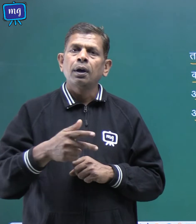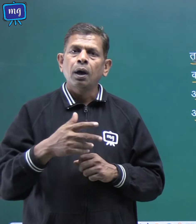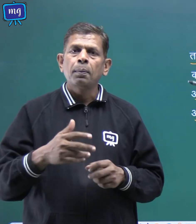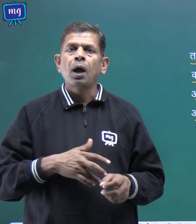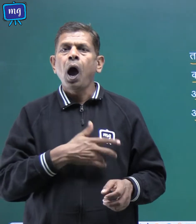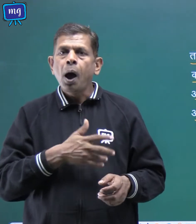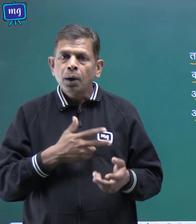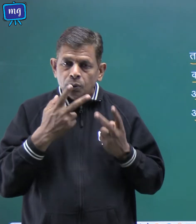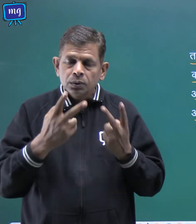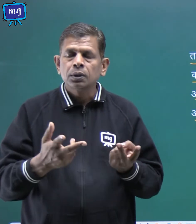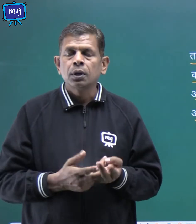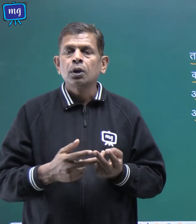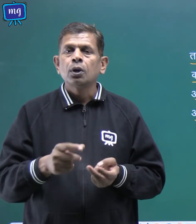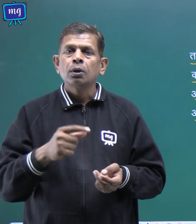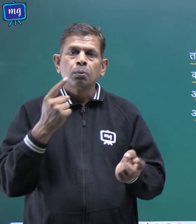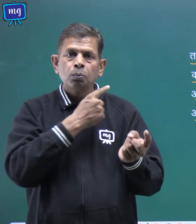की ओर